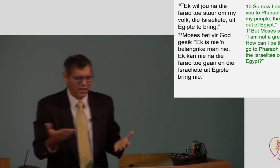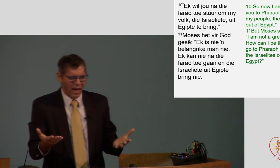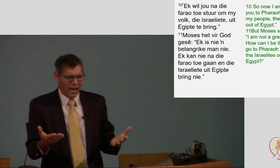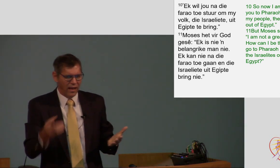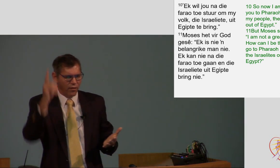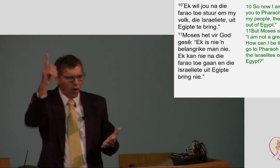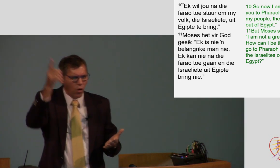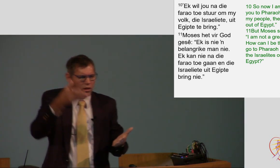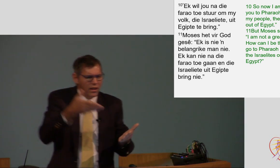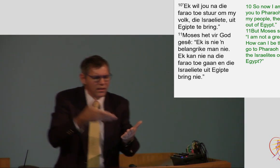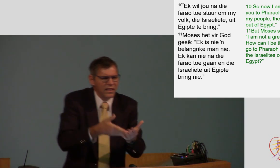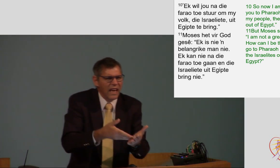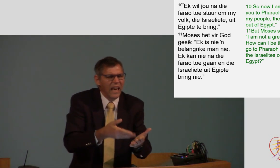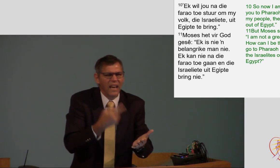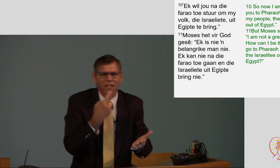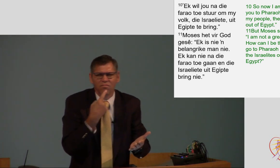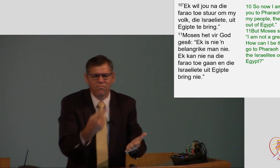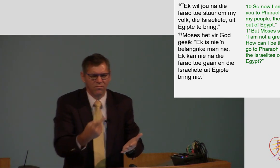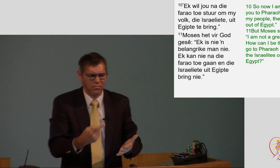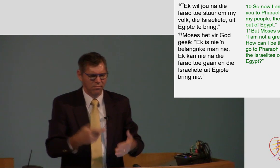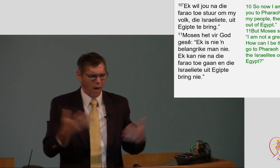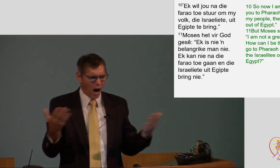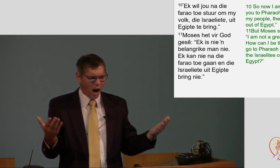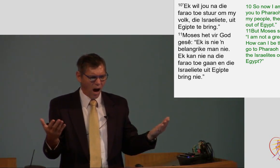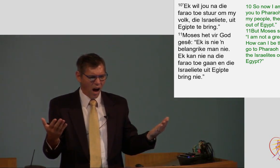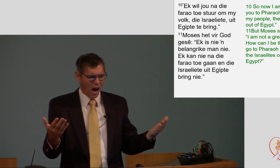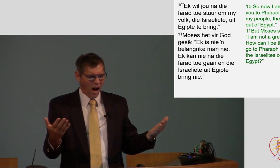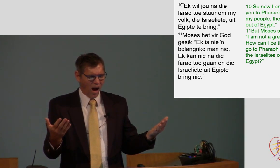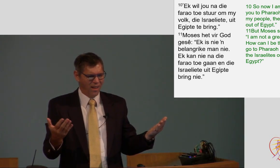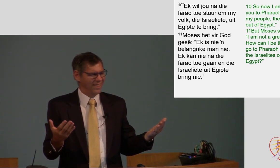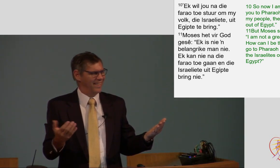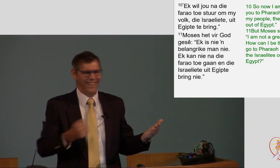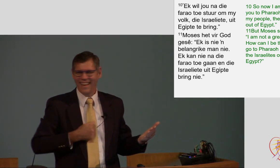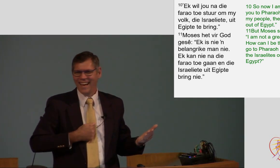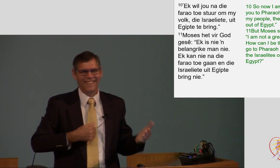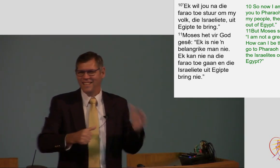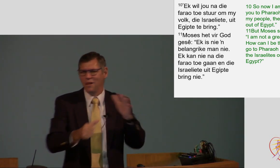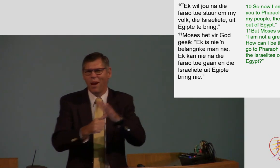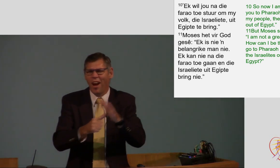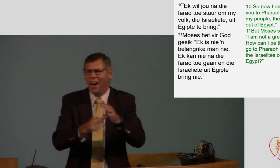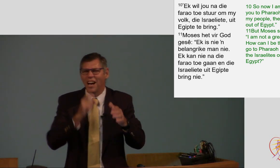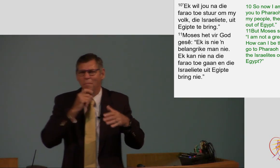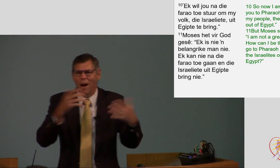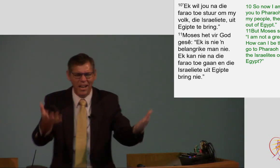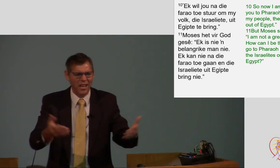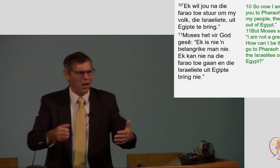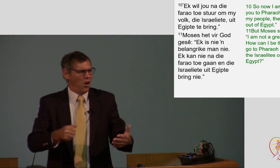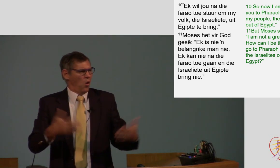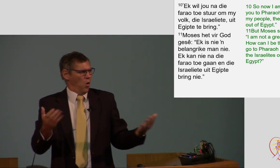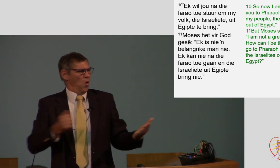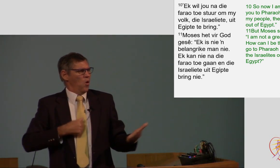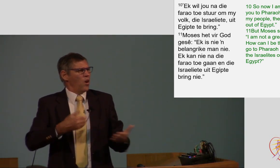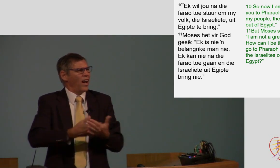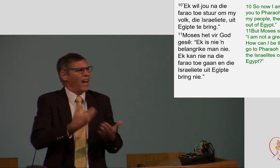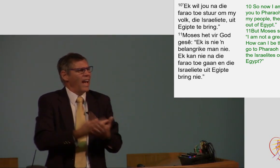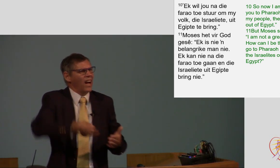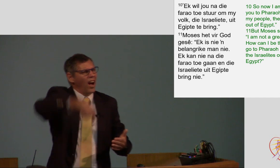het vir God gesê, maar ek is nie 'n belangrike man nie, hoe kan ek gaan